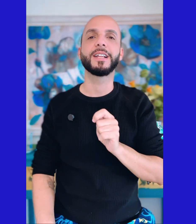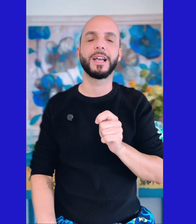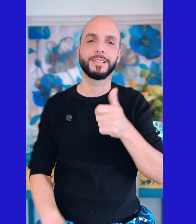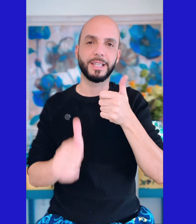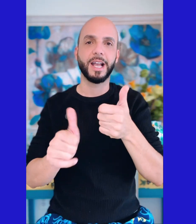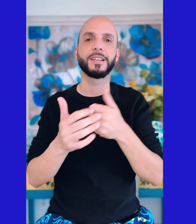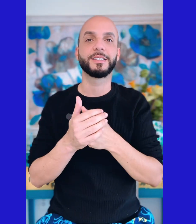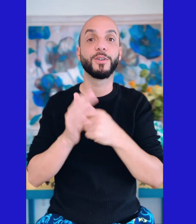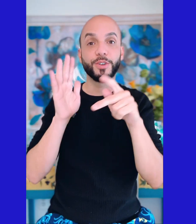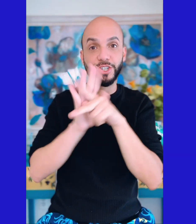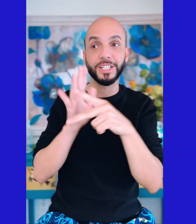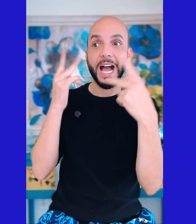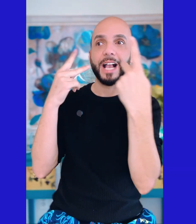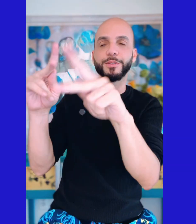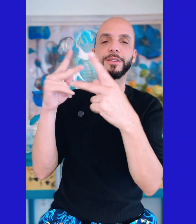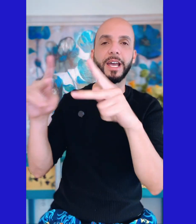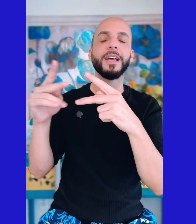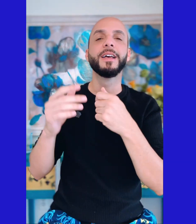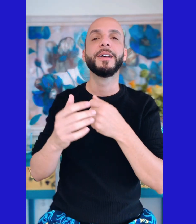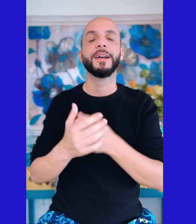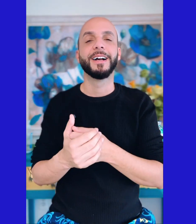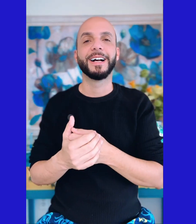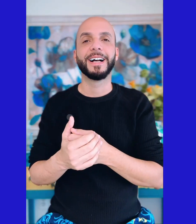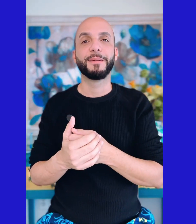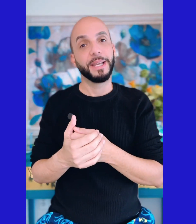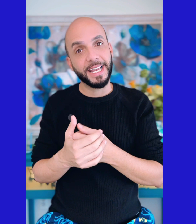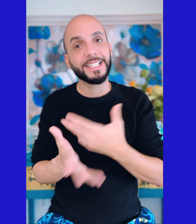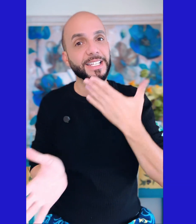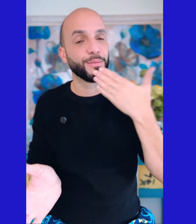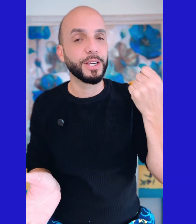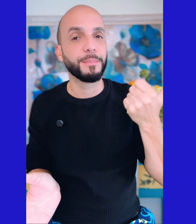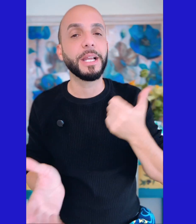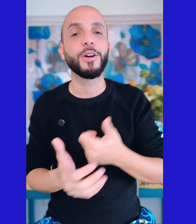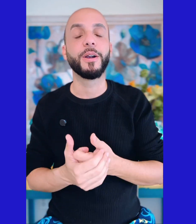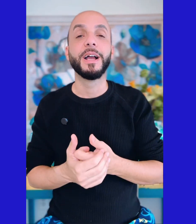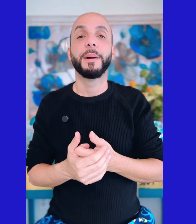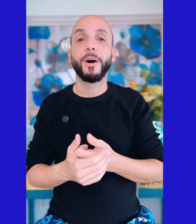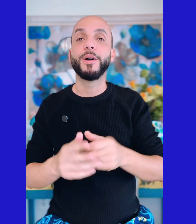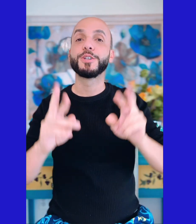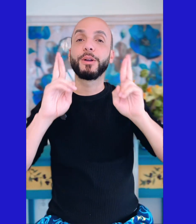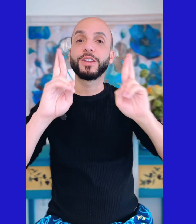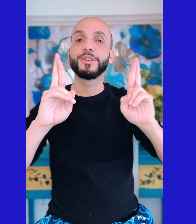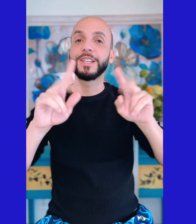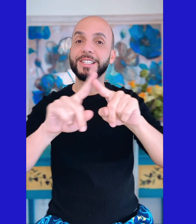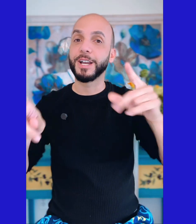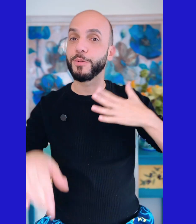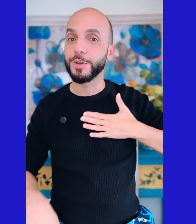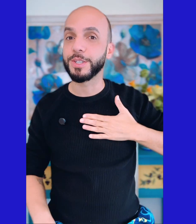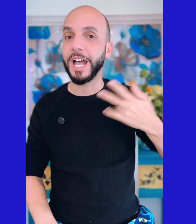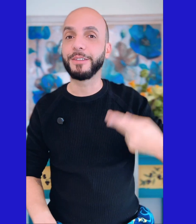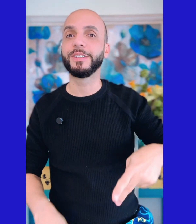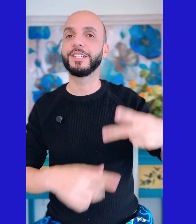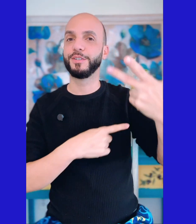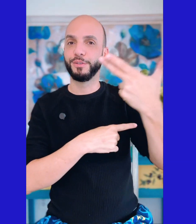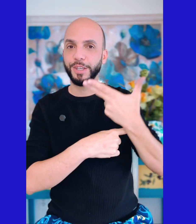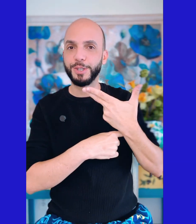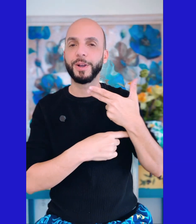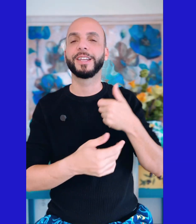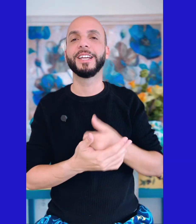sinais, tá? Que são originários, né? Beleza? Assim fica melhor. Bom, eu espero que vocês tenham gostado desse vídeo aqui, né,